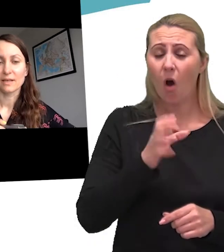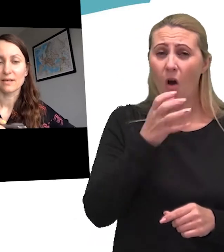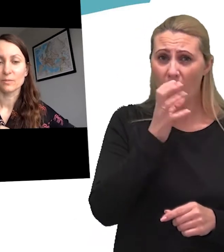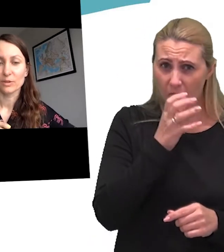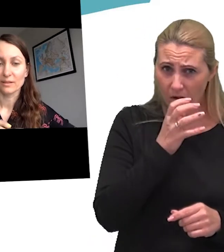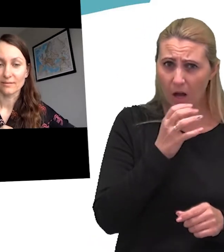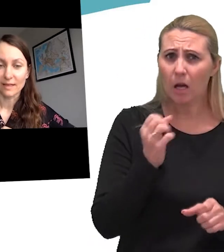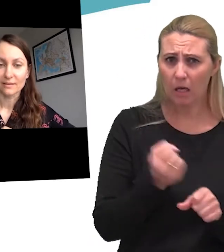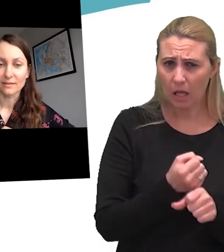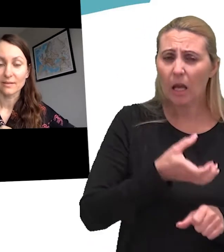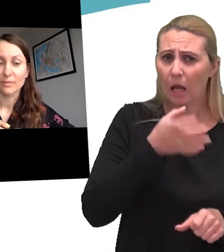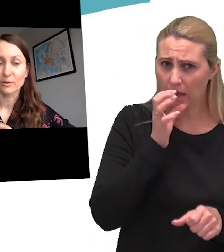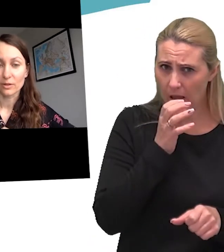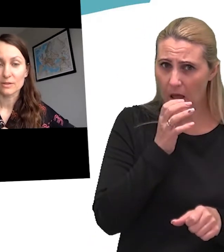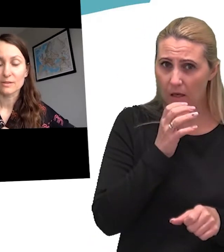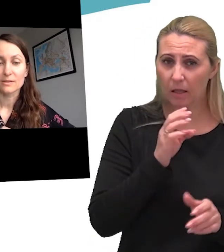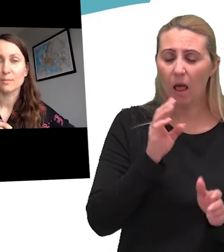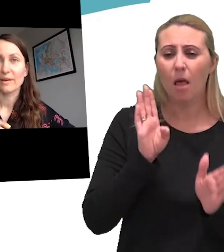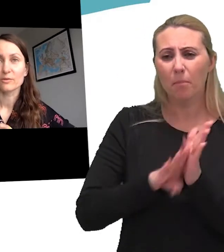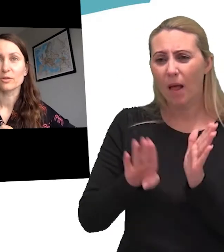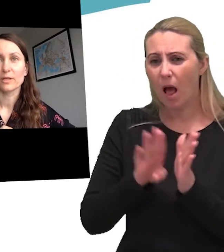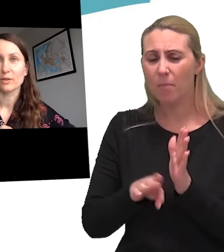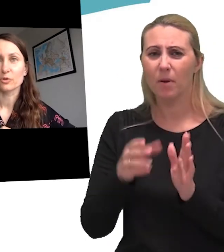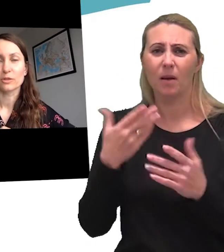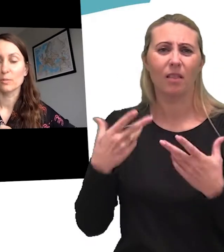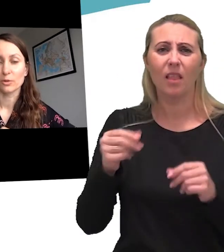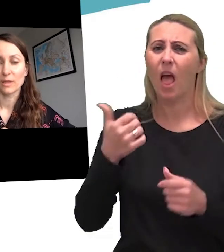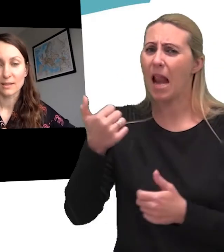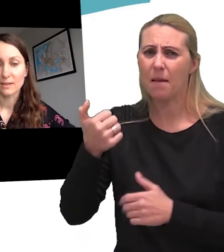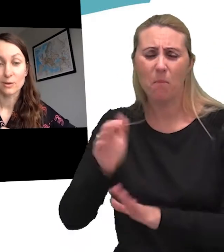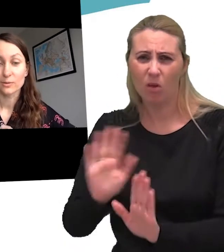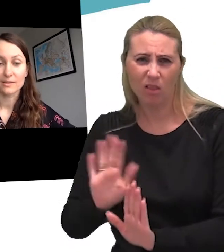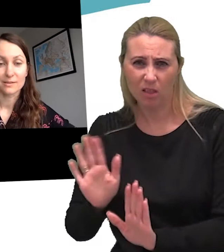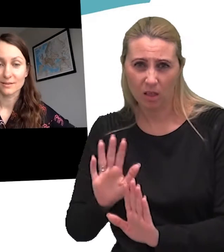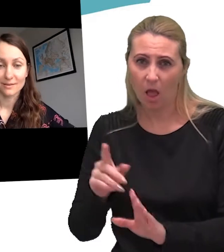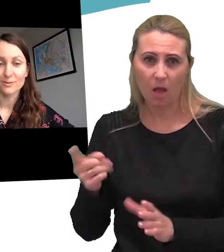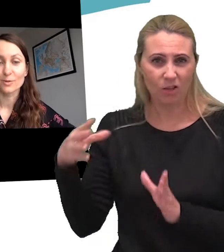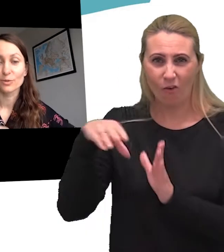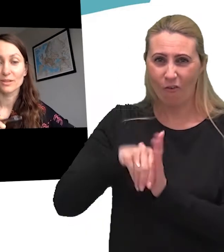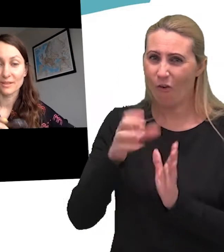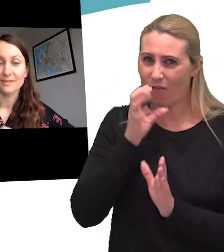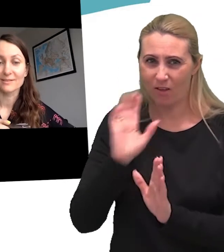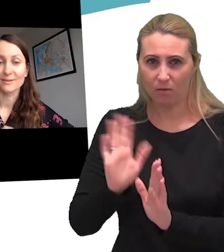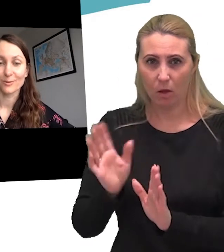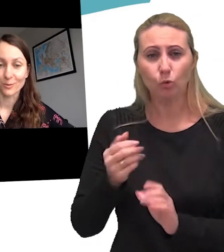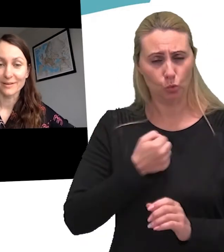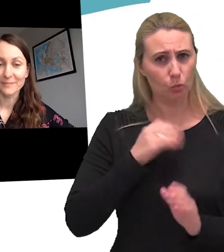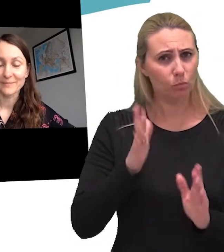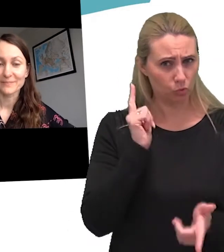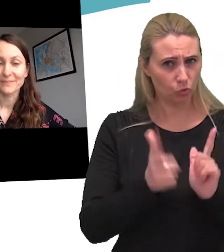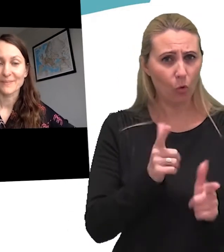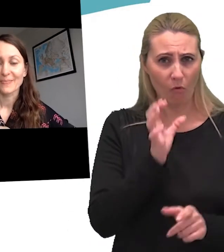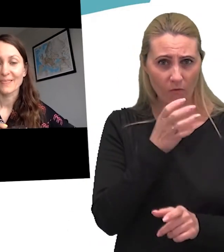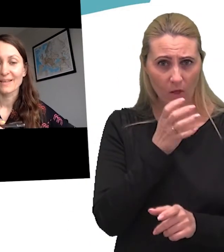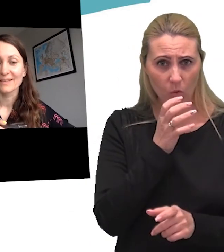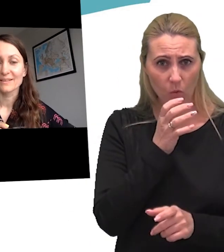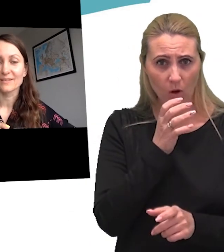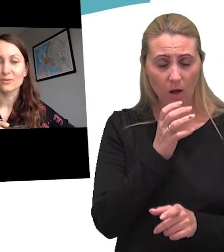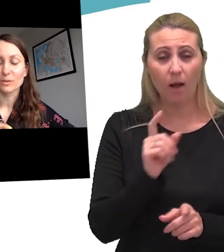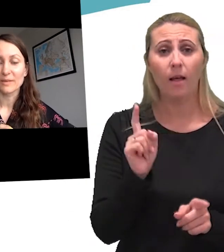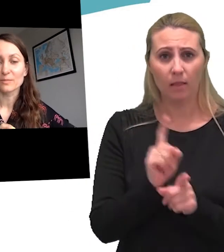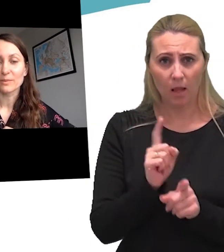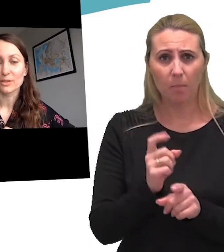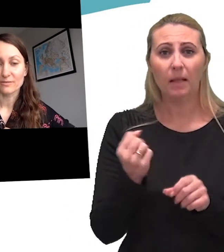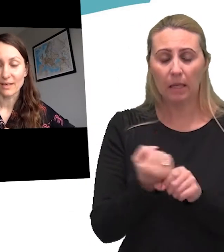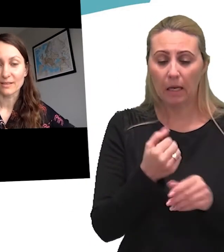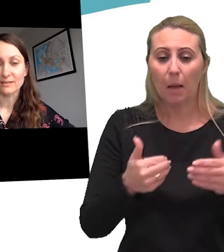vandens, tai reikia gerti būtent vandenį, ne bet kokį skystį, pavyzdžiui, ne kažkokį limonadą, tai jau nesiskaitys, turi būti grynas vanduo. Ir